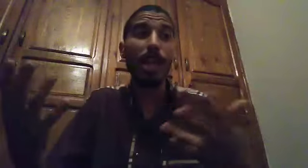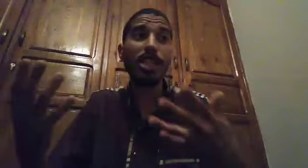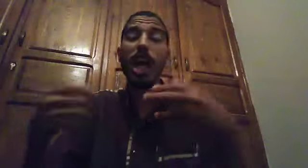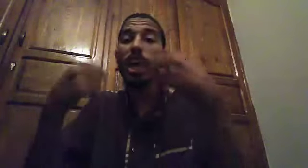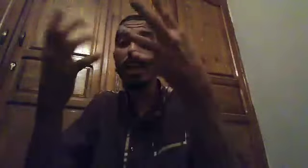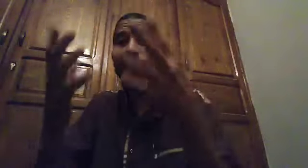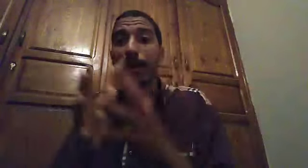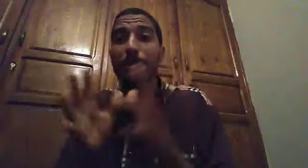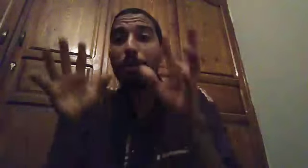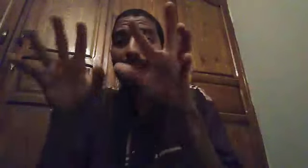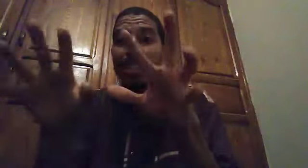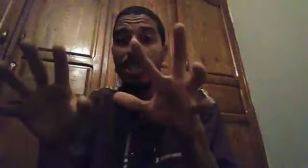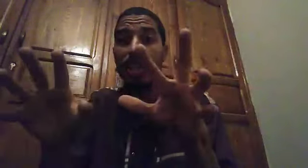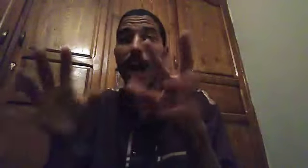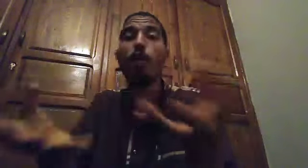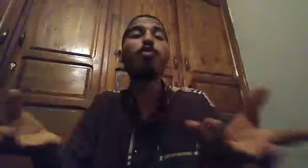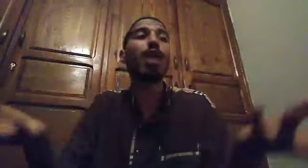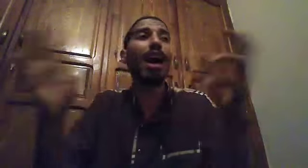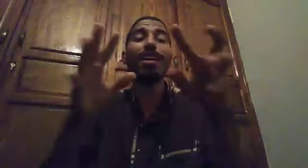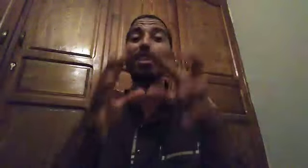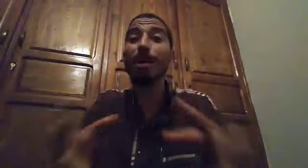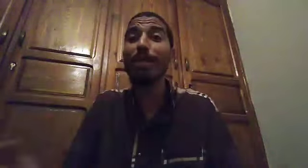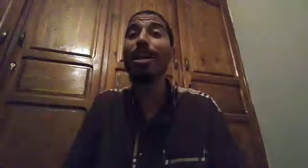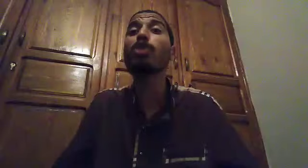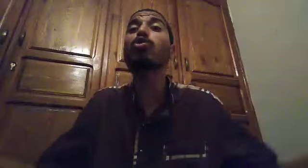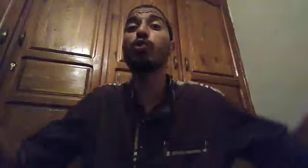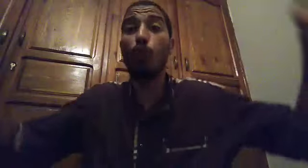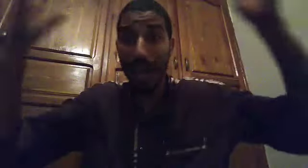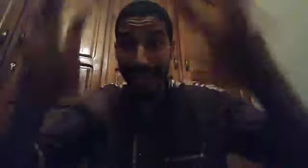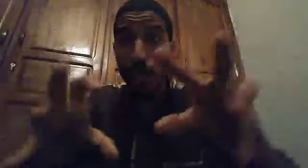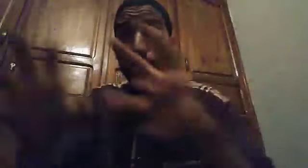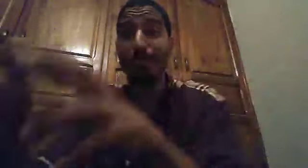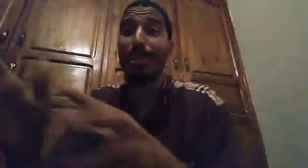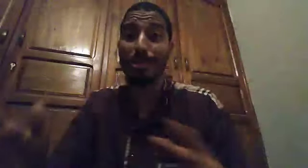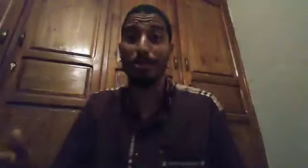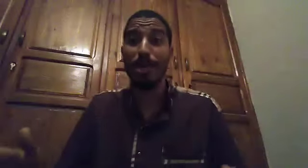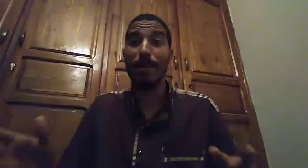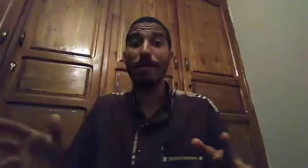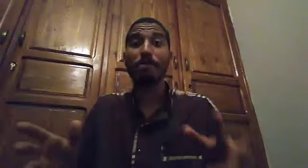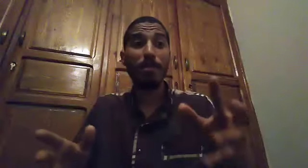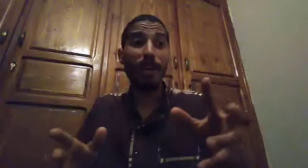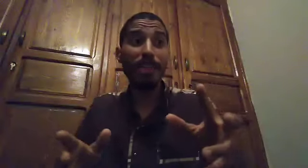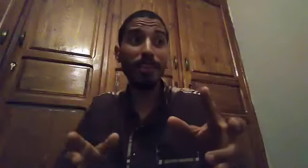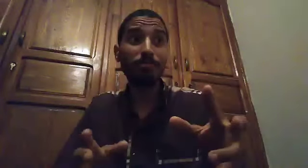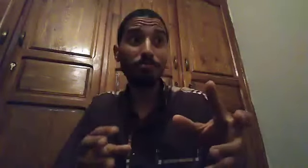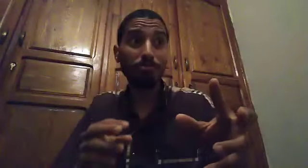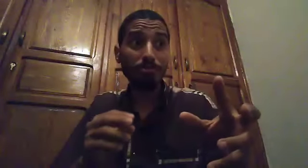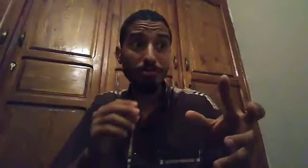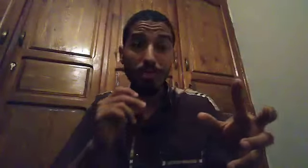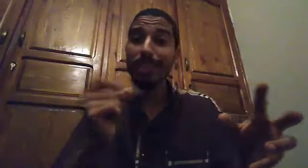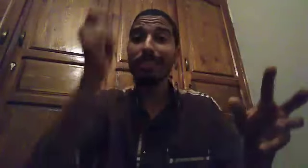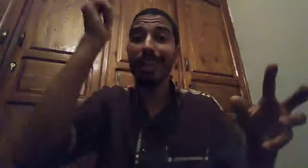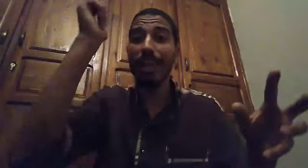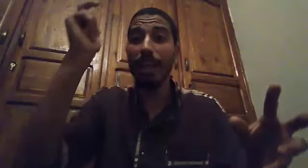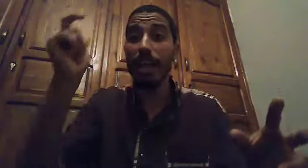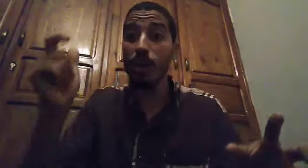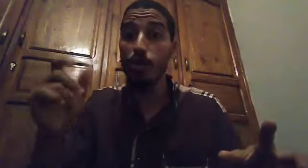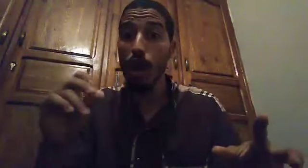علاش؟ لان دي ماريا ما مركزينش عليه، او بالاحرى دي ماريا ما كانوش متوقعينه غيبدا رسميا. فهادي تريكايا الاولى او